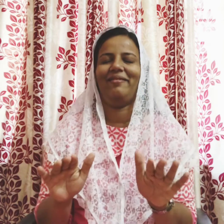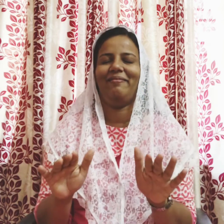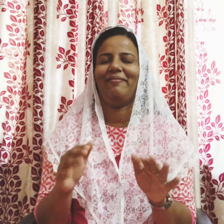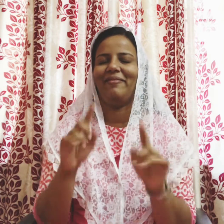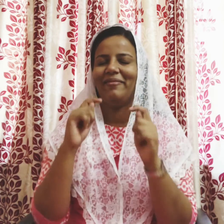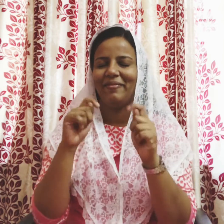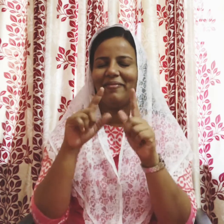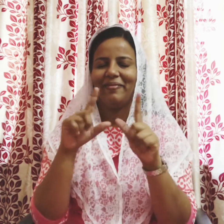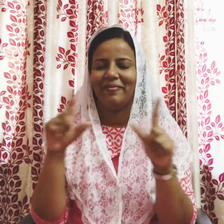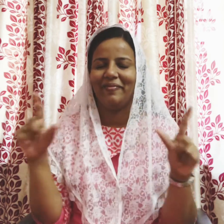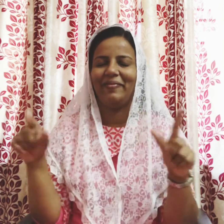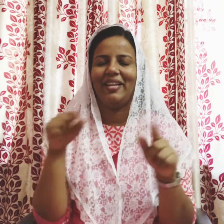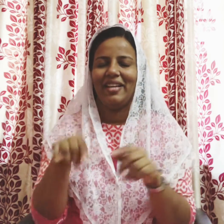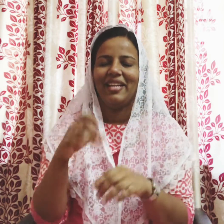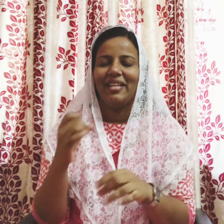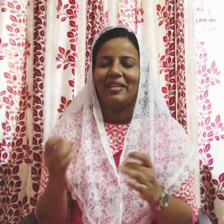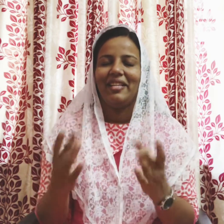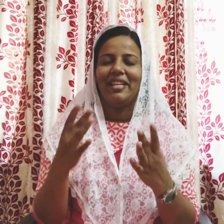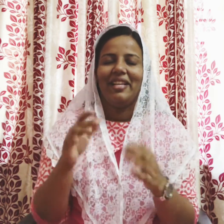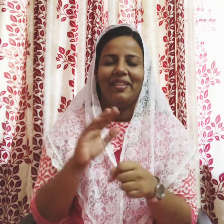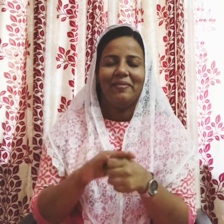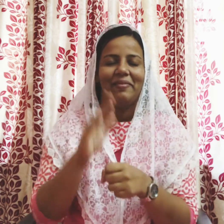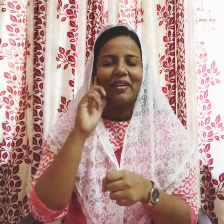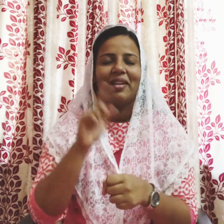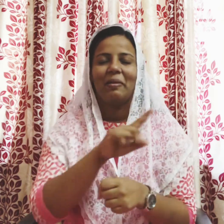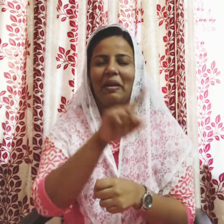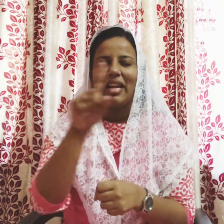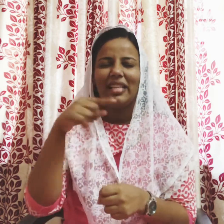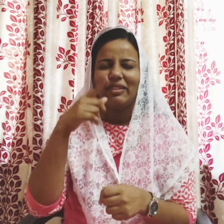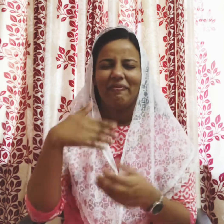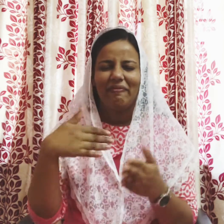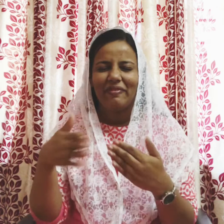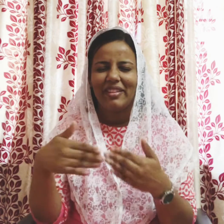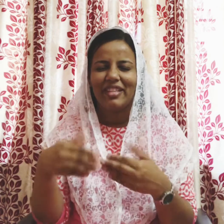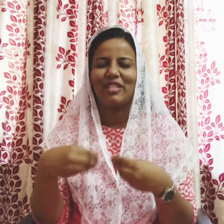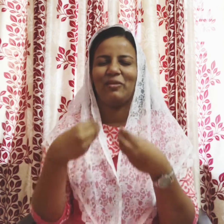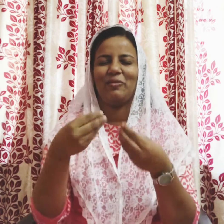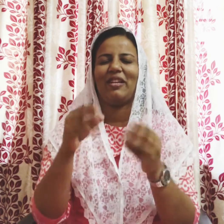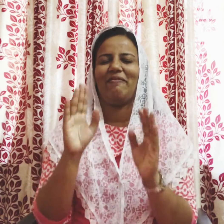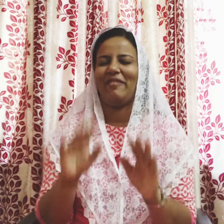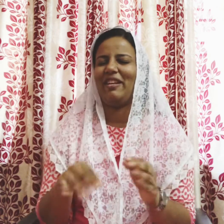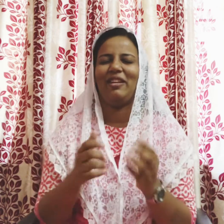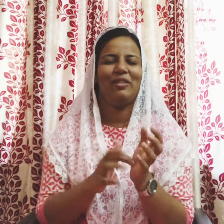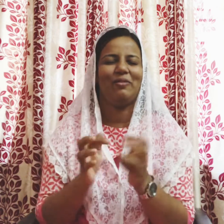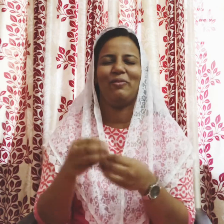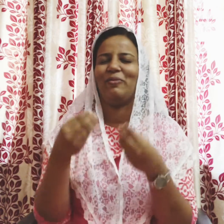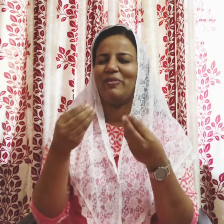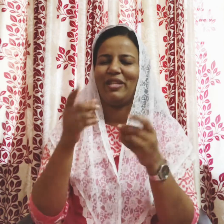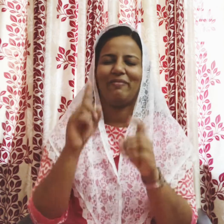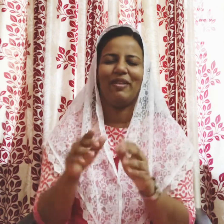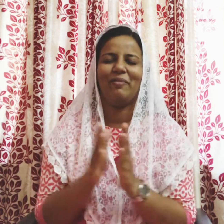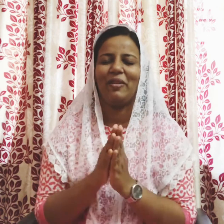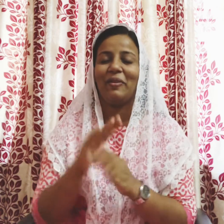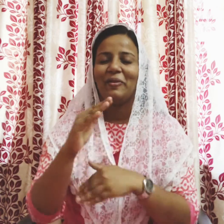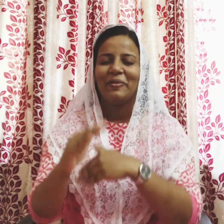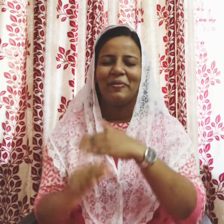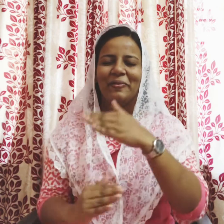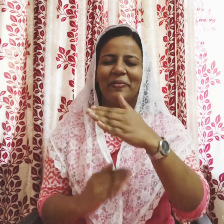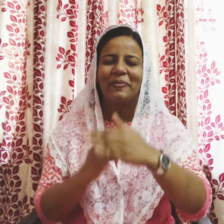അനുഗ്രഹിക്കുന്നു. ഹല്ലേലൂയ. ഇന്ന് പ്രഭാതത്തിൽ ഇവർ ഈ ശബ്ദം കേൾക്കുമ്പോൾ ഇവരുടെ ജീവിതത്തിൽ പുതിയ അനുഭവങ്ങളെ കർത്താവ് അങ്ങ് കൊടുക്കുന്നതിനായിട്ട് സ്തോത്രം. സ്വർഗീയ